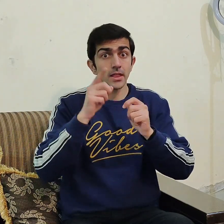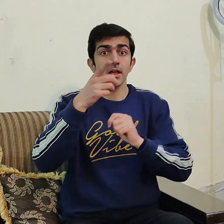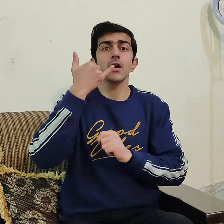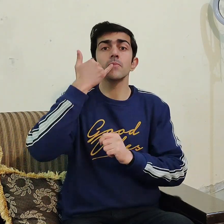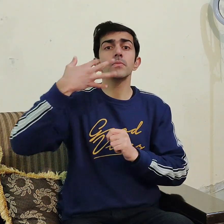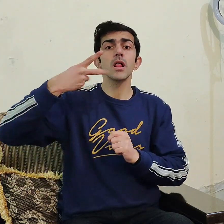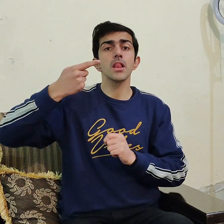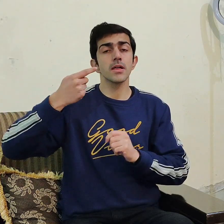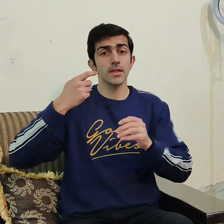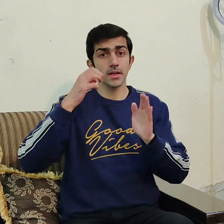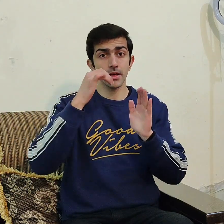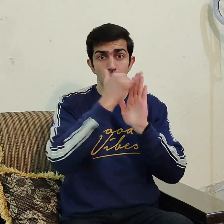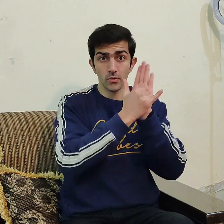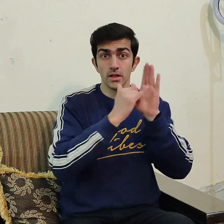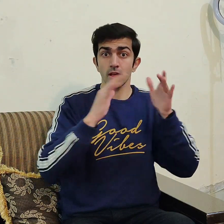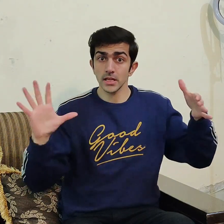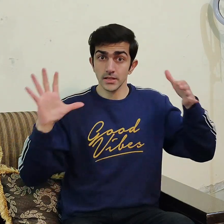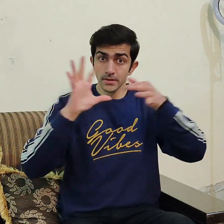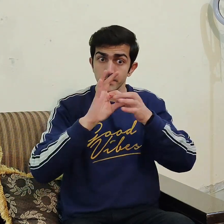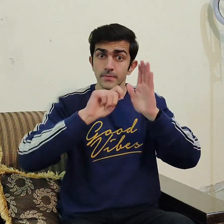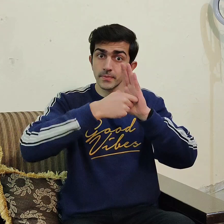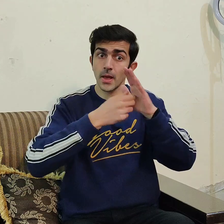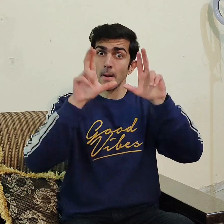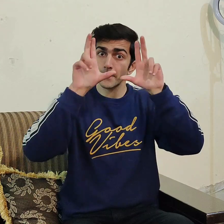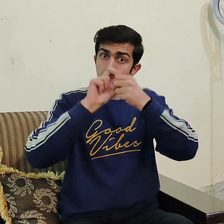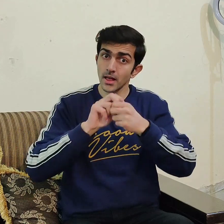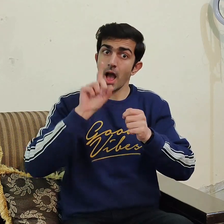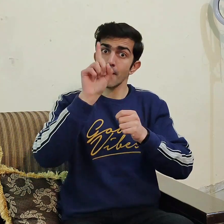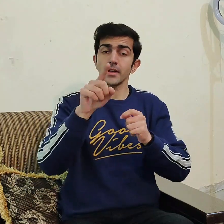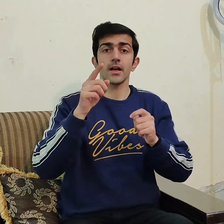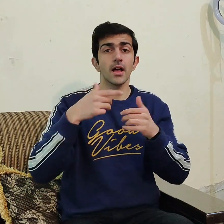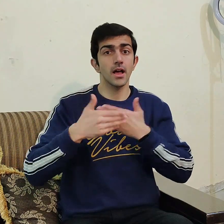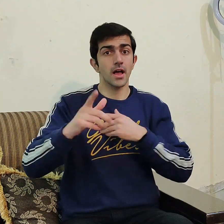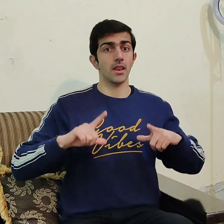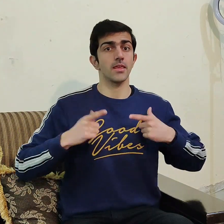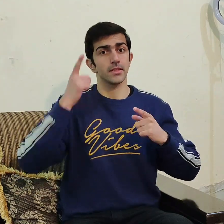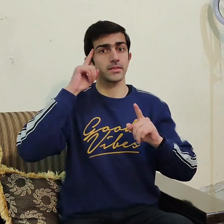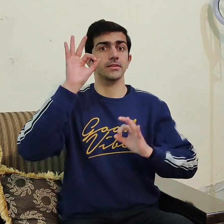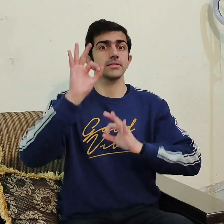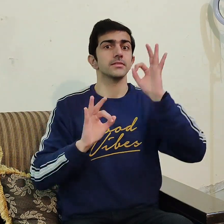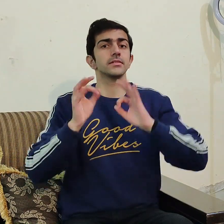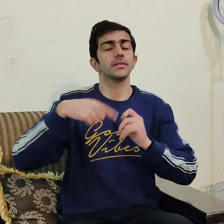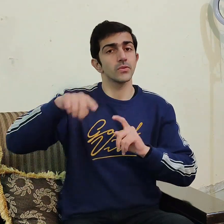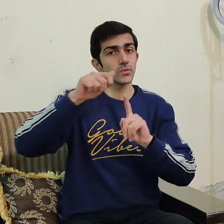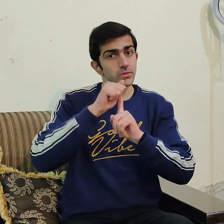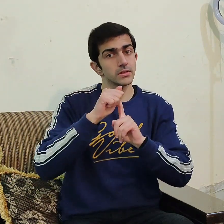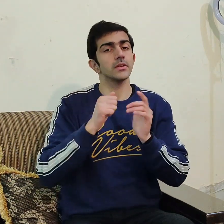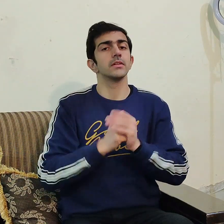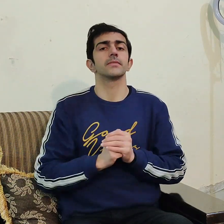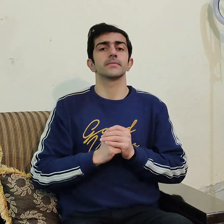एडवांस सेटिंग्स और प्रोटेक्शन सेटिंग्स को आप इनेबल कर सकते हैं, तो वो यूट्यूब टीम आपको ज़रूर सपोर्ट करेगी ताकि आप इस